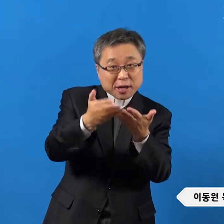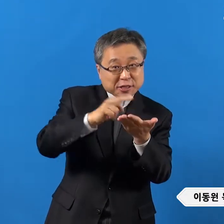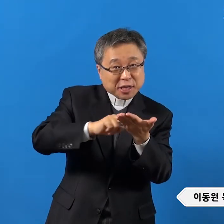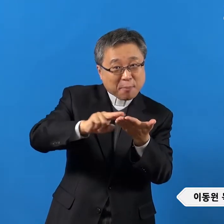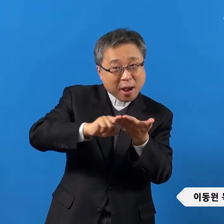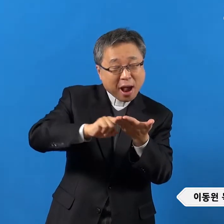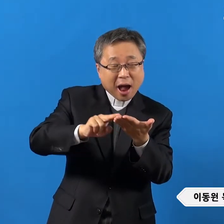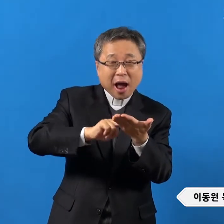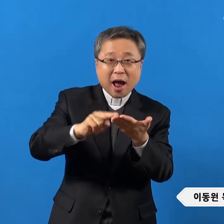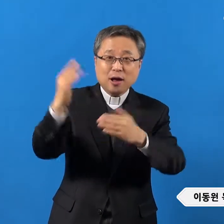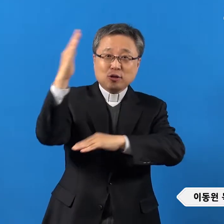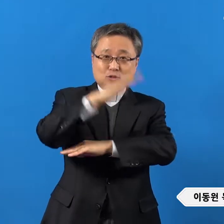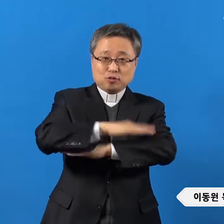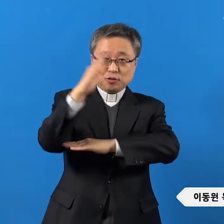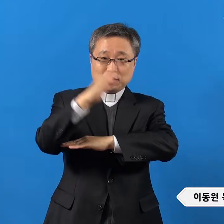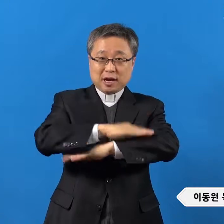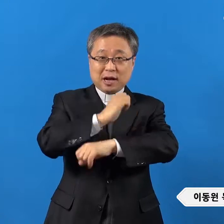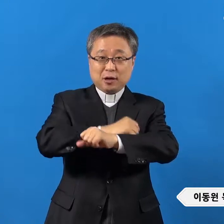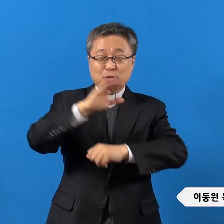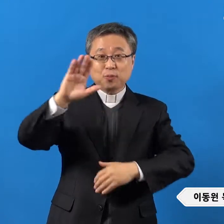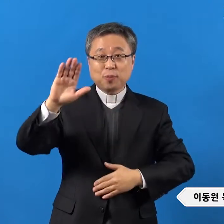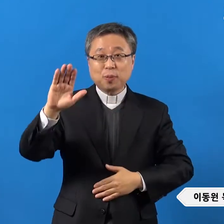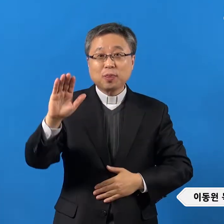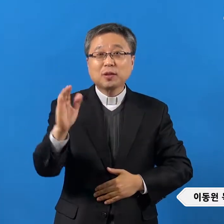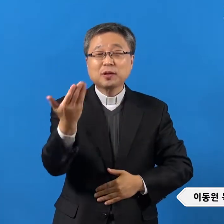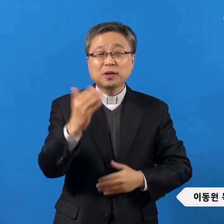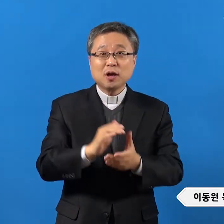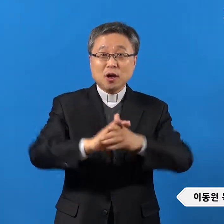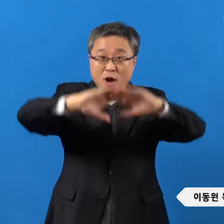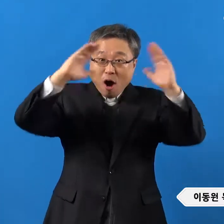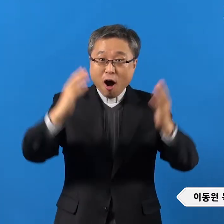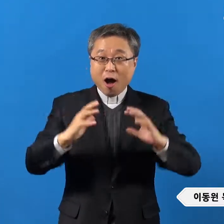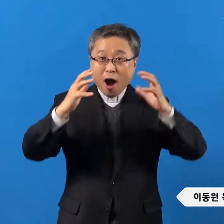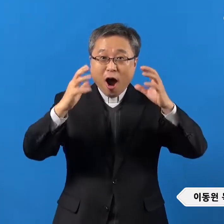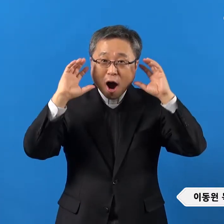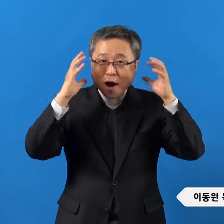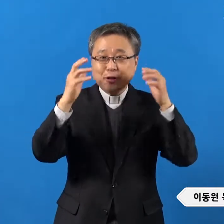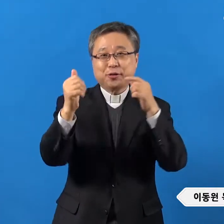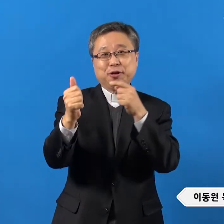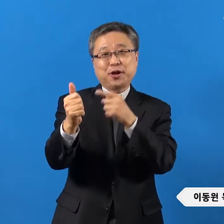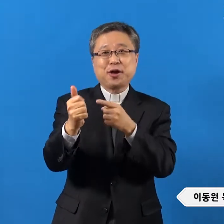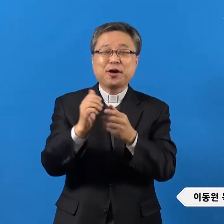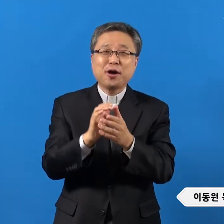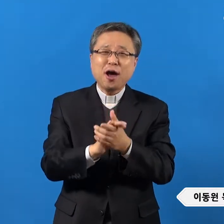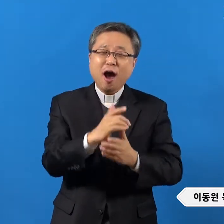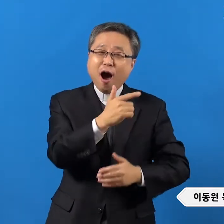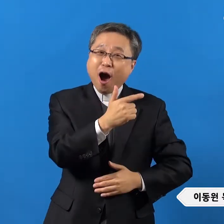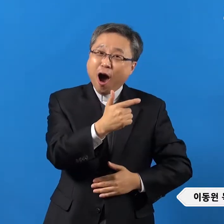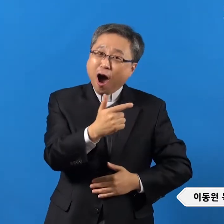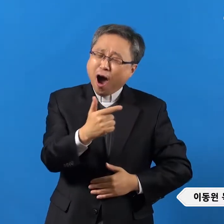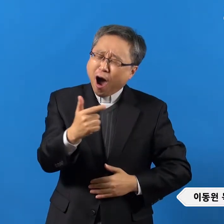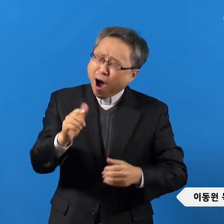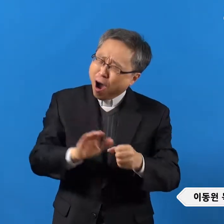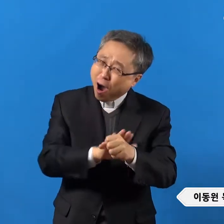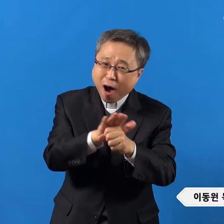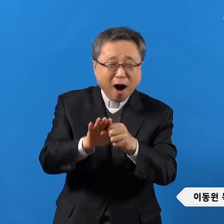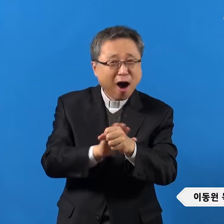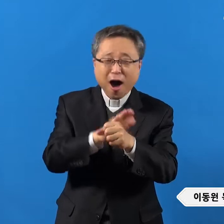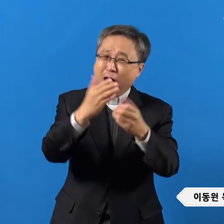사파를 출간하게 됩니다. 전 세계의 어린이들에게 아주 애용되는 그런 시리즈로